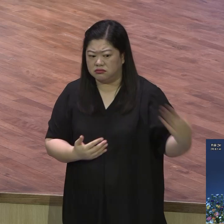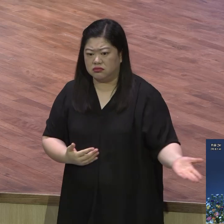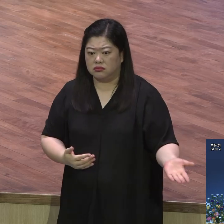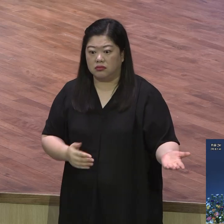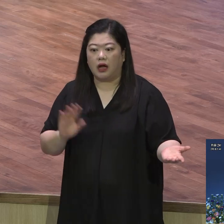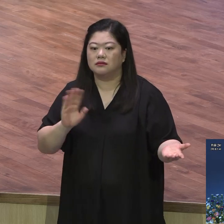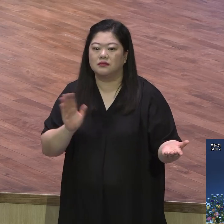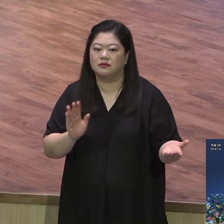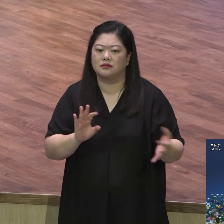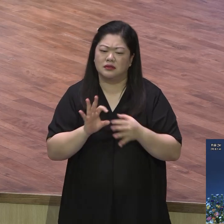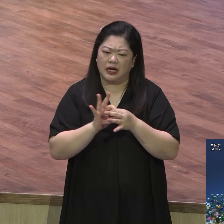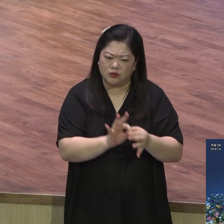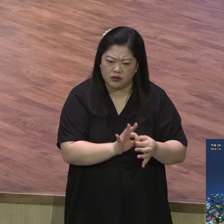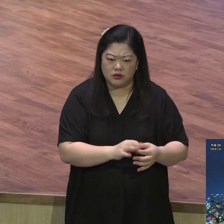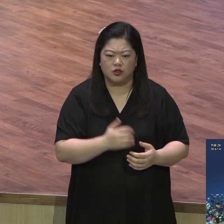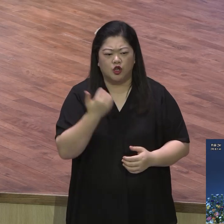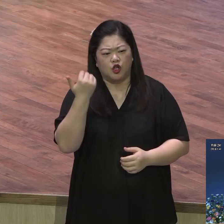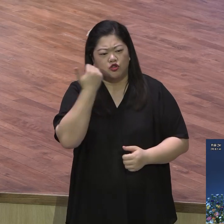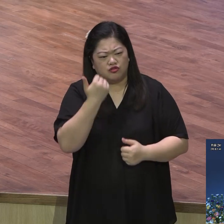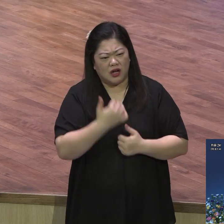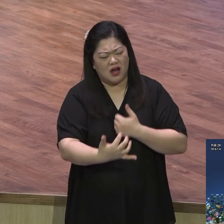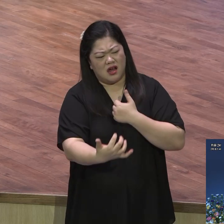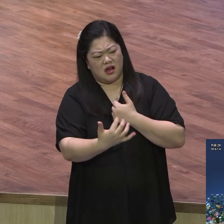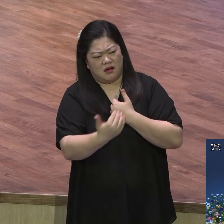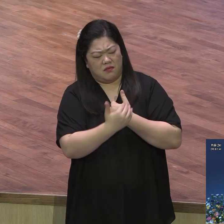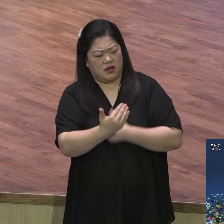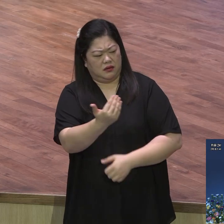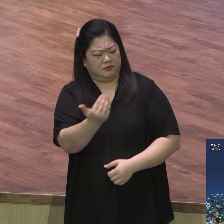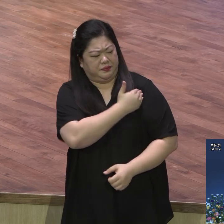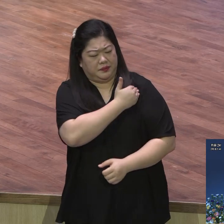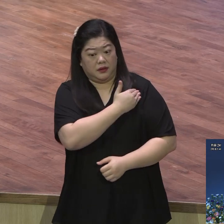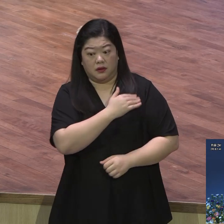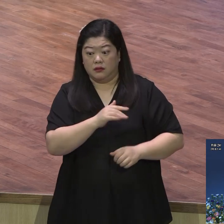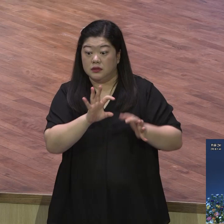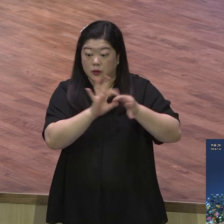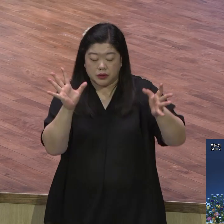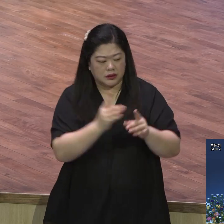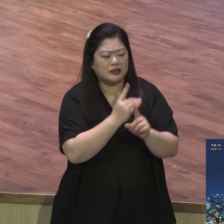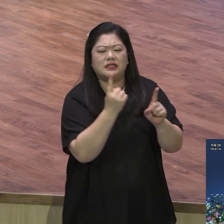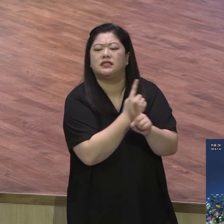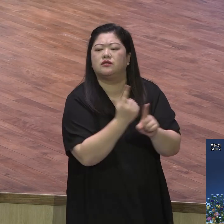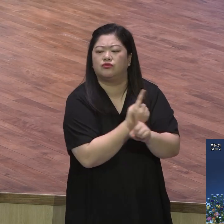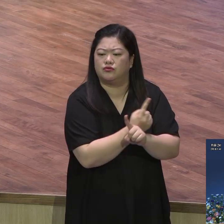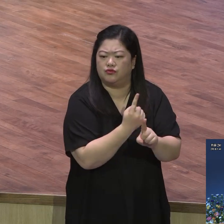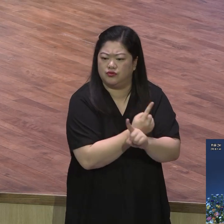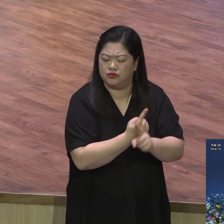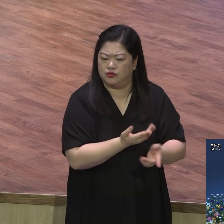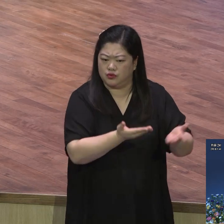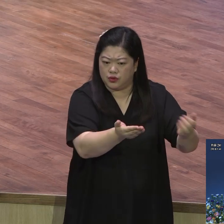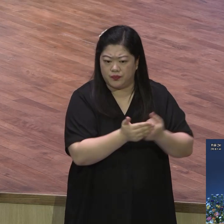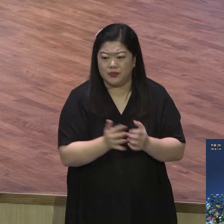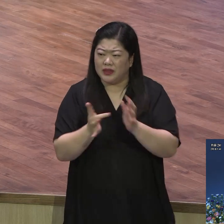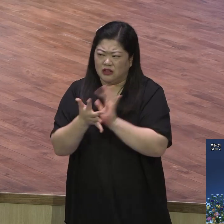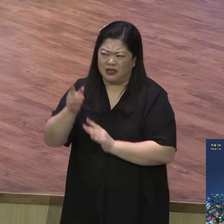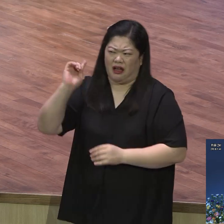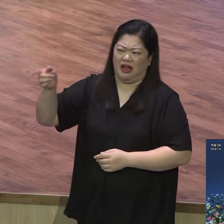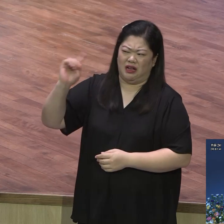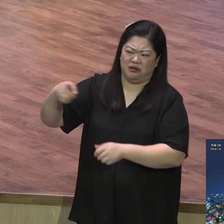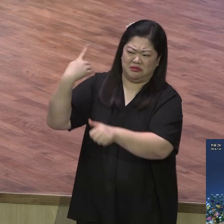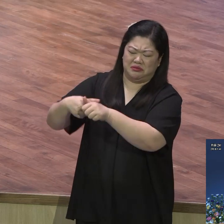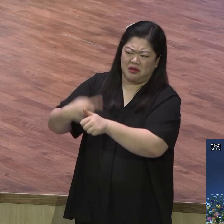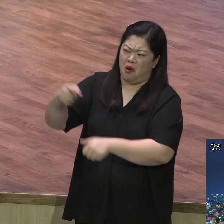시비 걸고 싸우고 분장하고 이것이 아니라 치유하셨다고. 예수님의 치유가 여러분도 그렇게 되기 바랍니다.